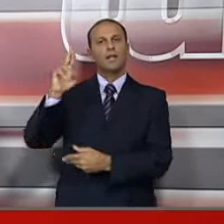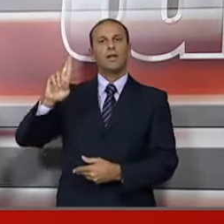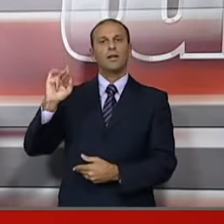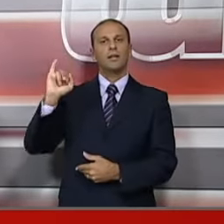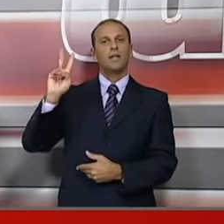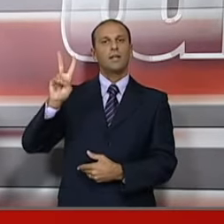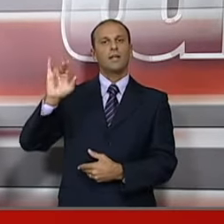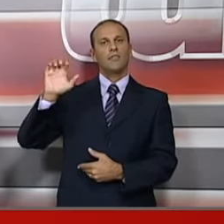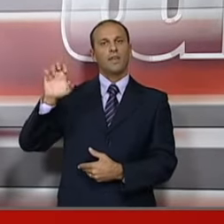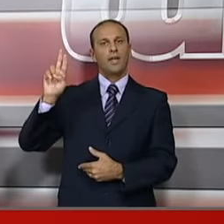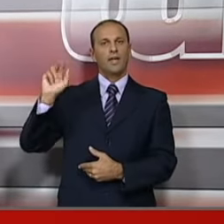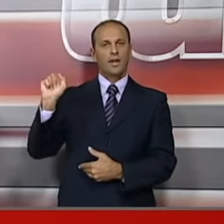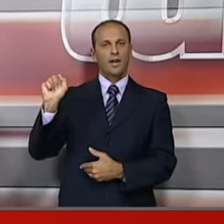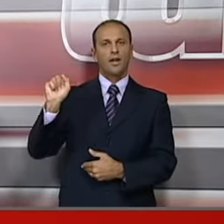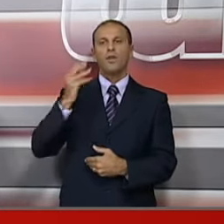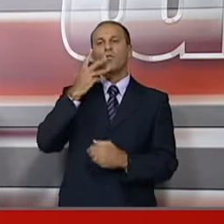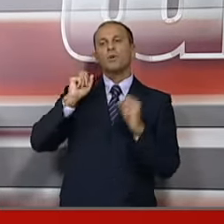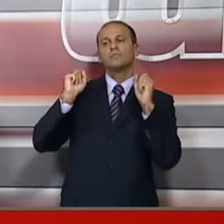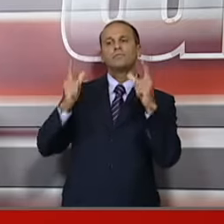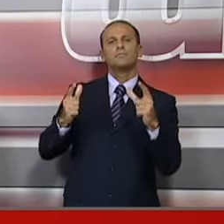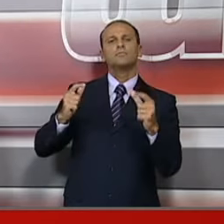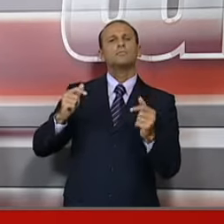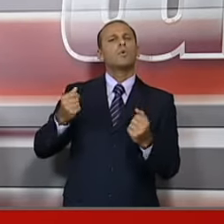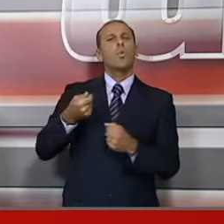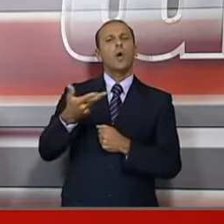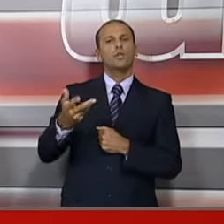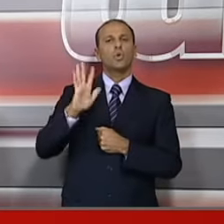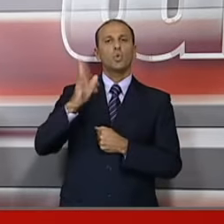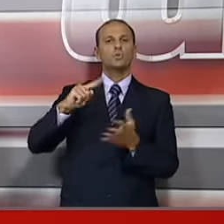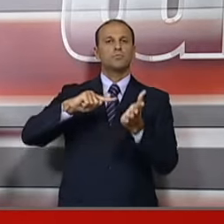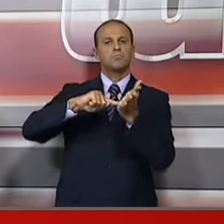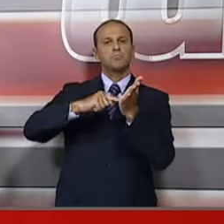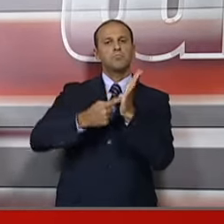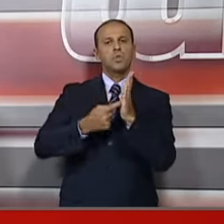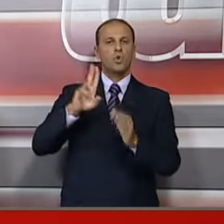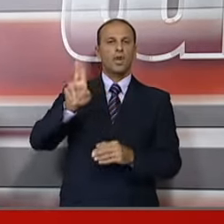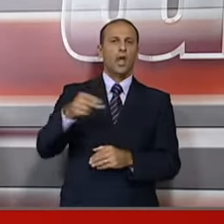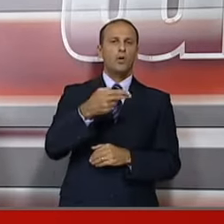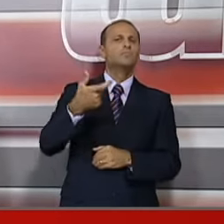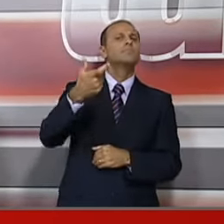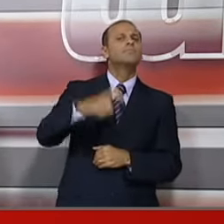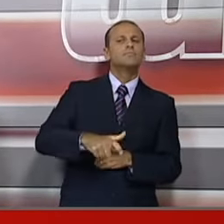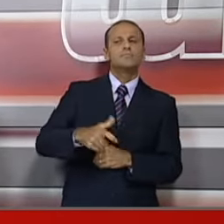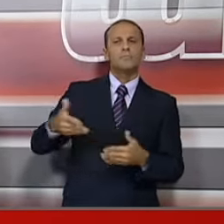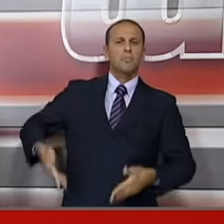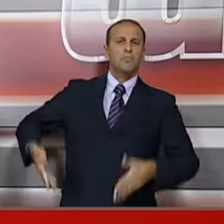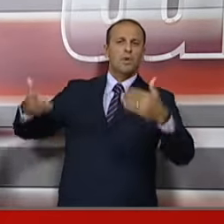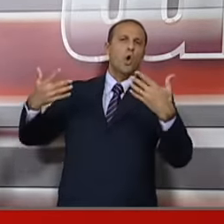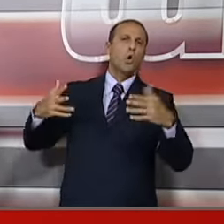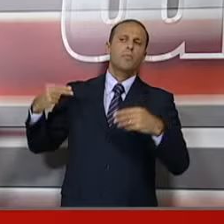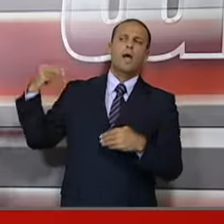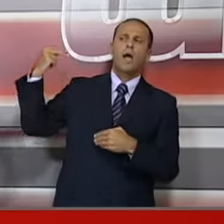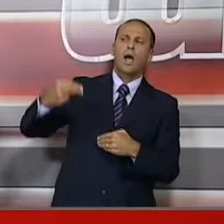per 15 milioni di euro perché il palazzo ormai abbandonato Da anni